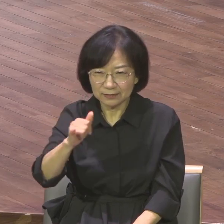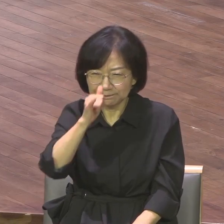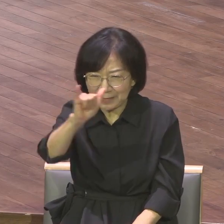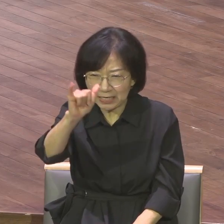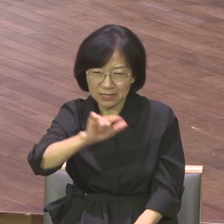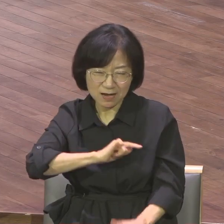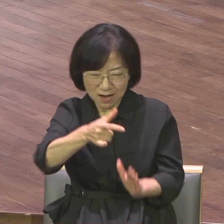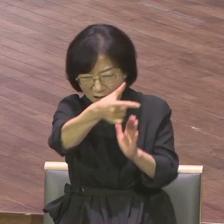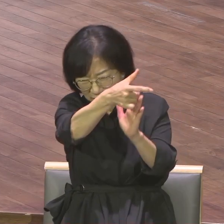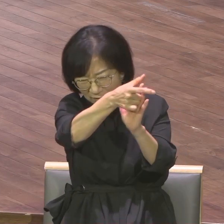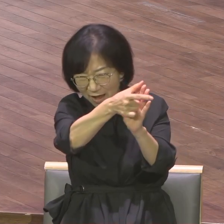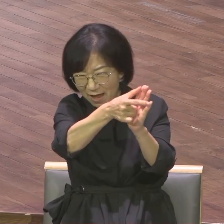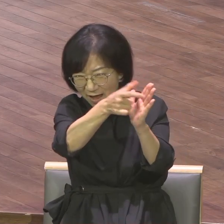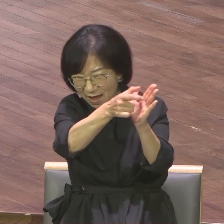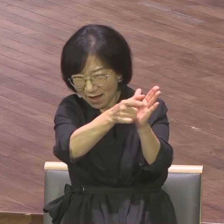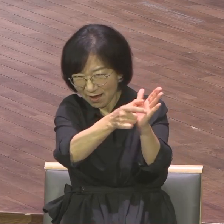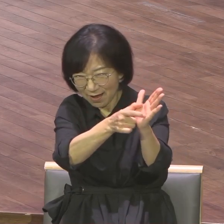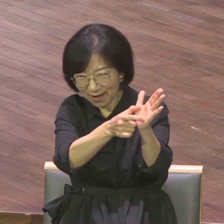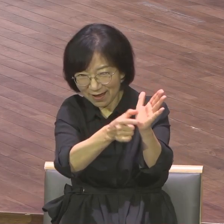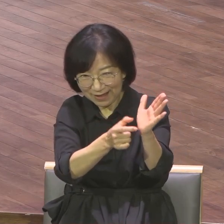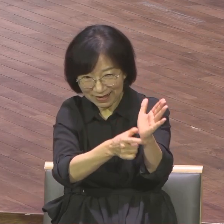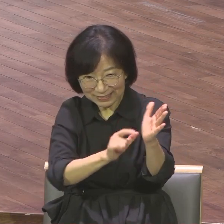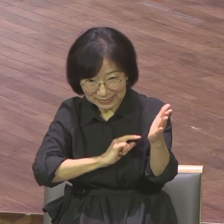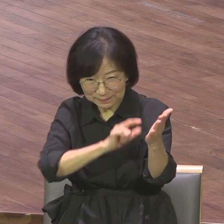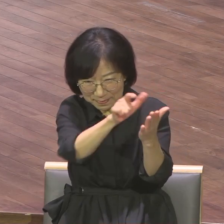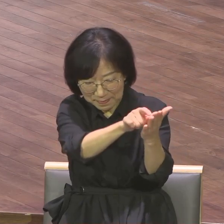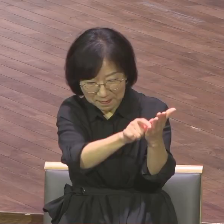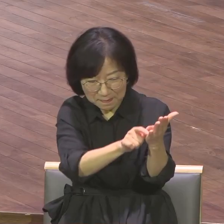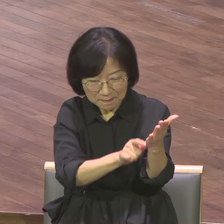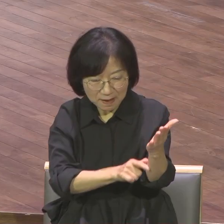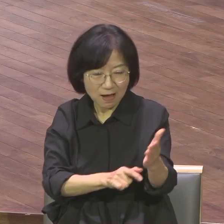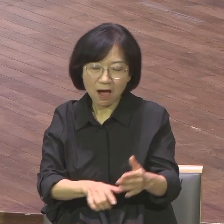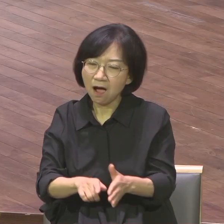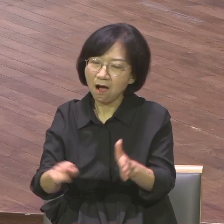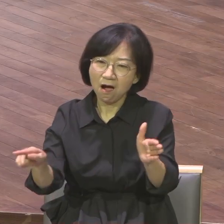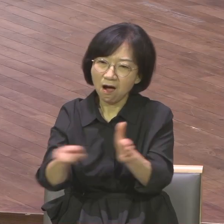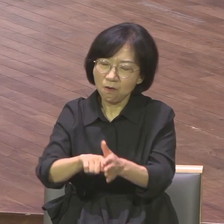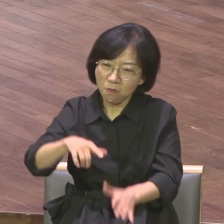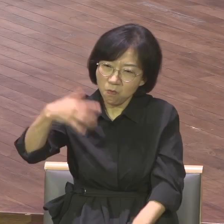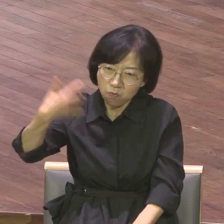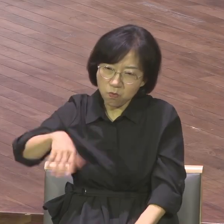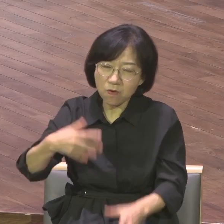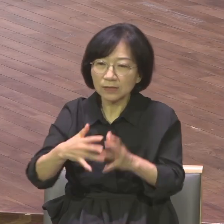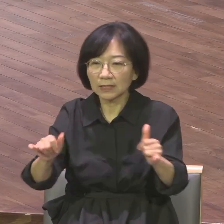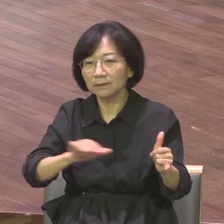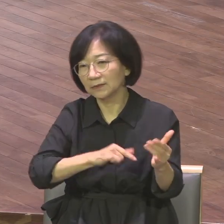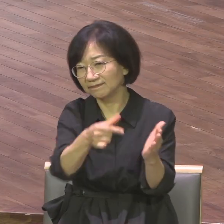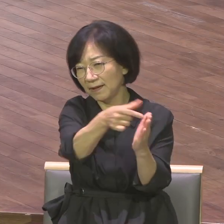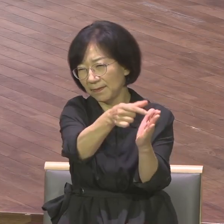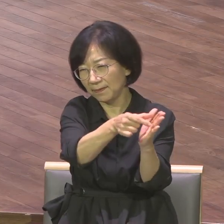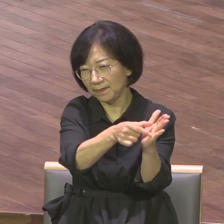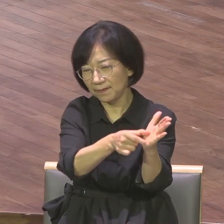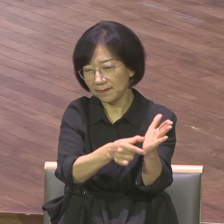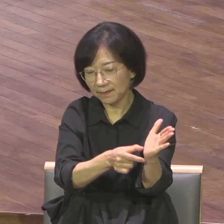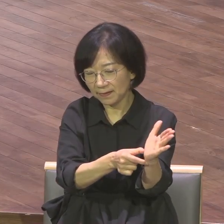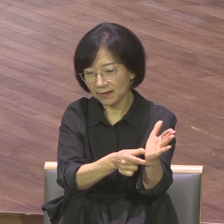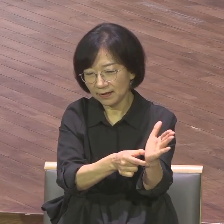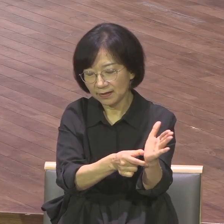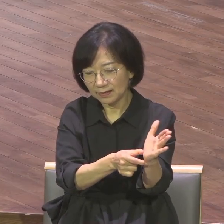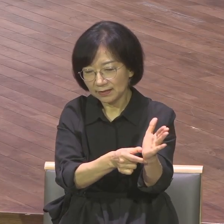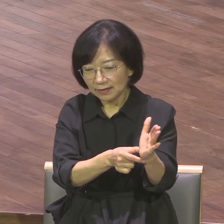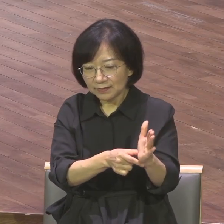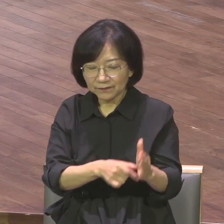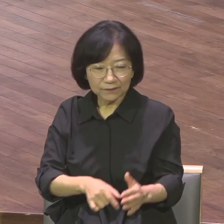쫙 아브라함부터 나오잖아요. 막 쫙 다 나오는데 전부 다 믿음의 챔피언들. 이들의 중요한 특징이